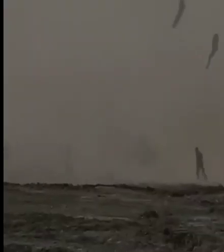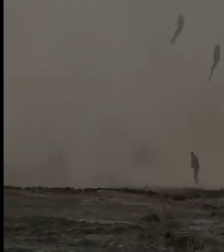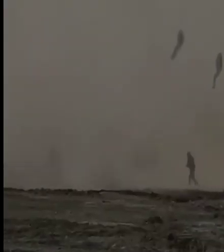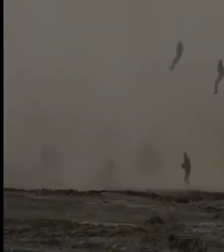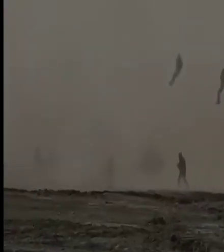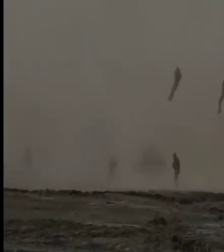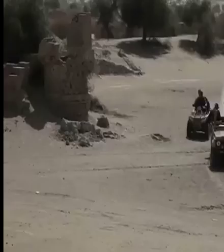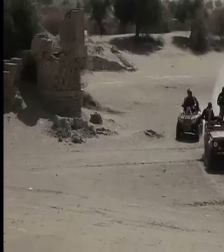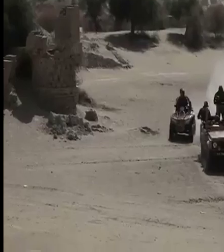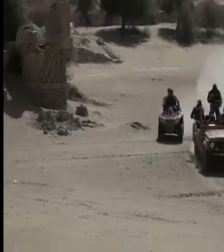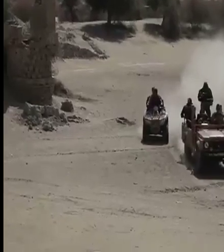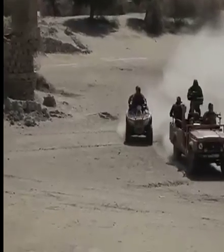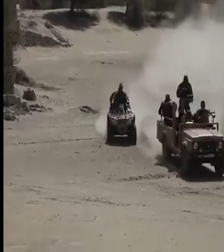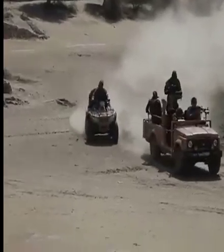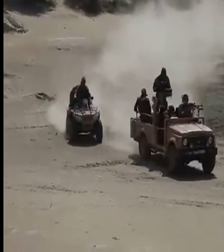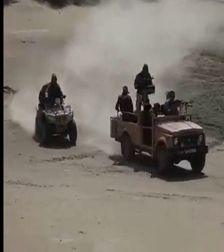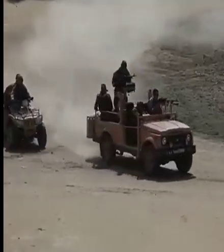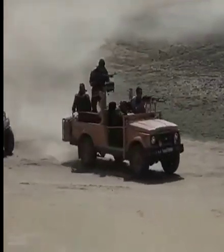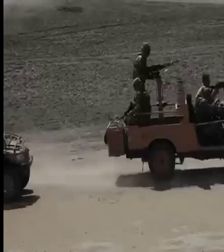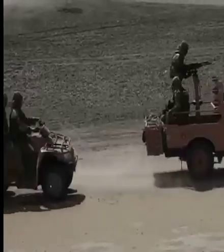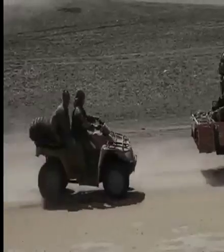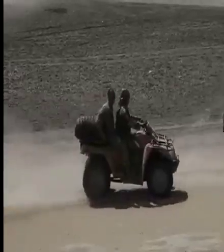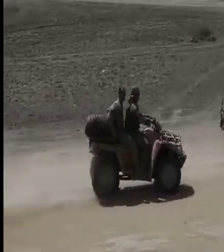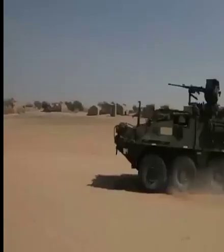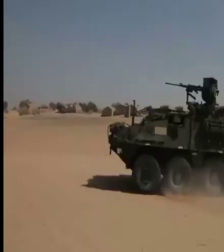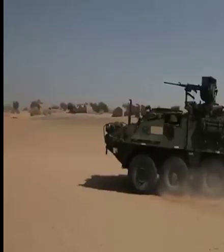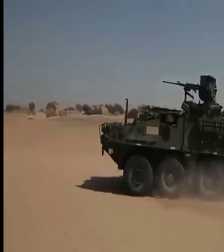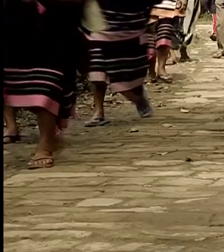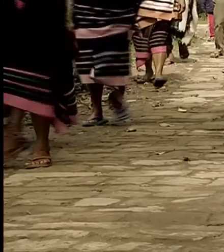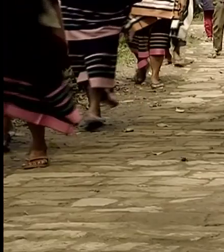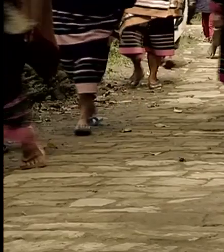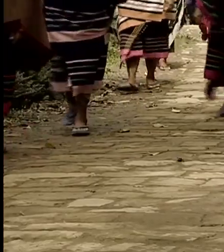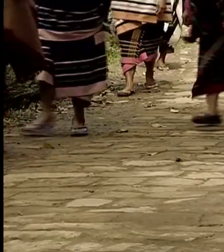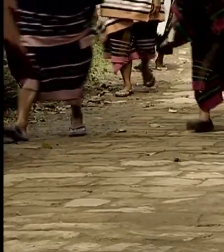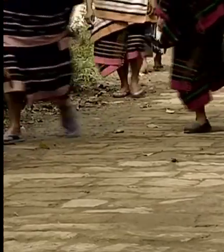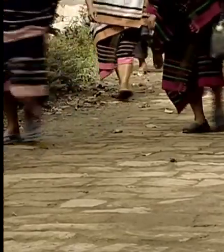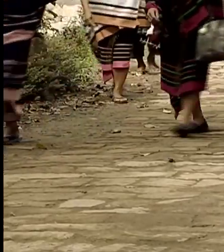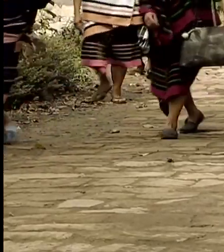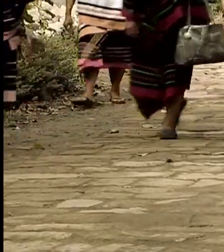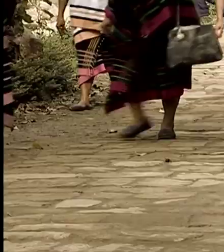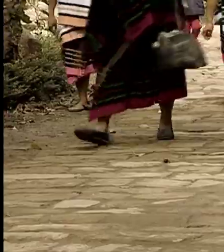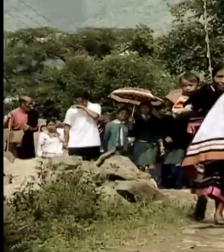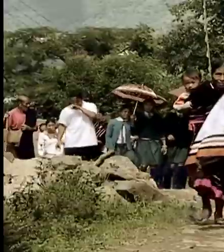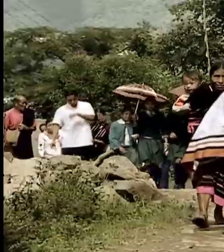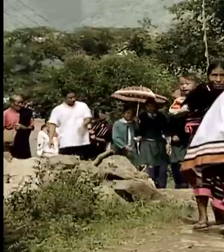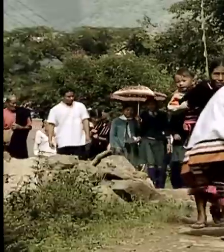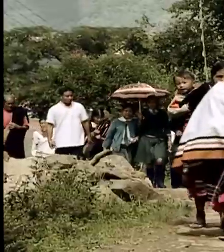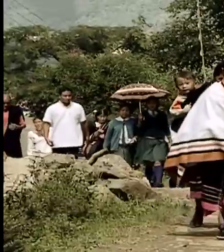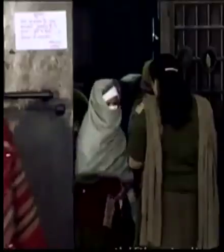ये है कि NIOS की पहुंच हर ओर रहती है, चाहे वो दूर दराज के आदिवासी हो या जेल